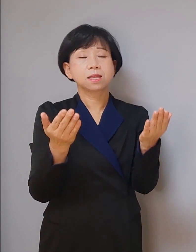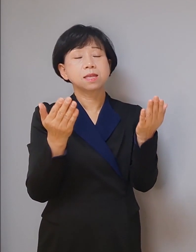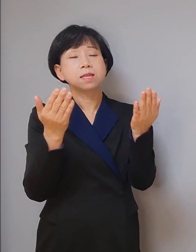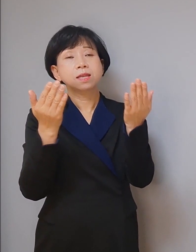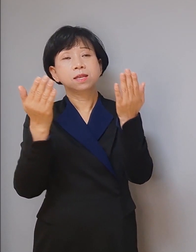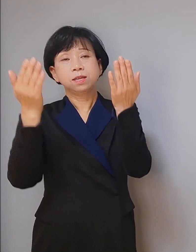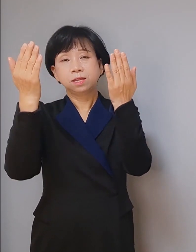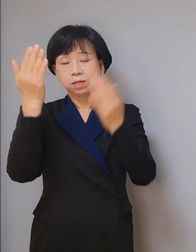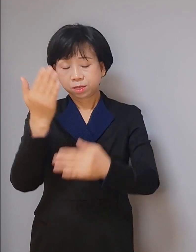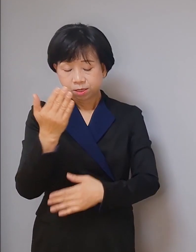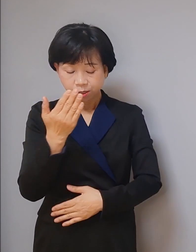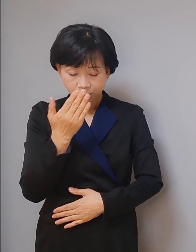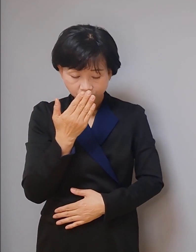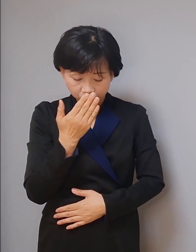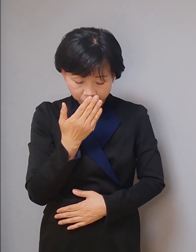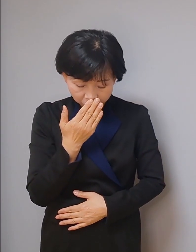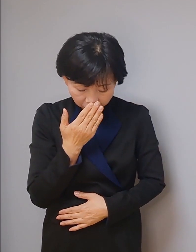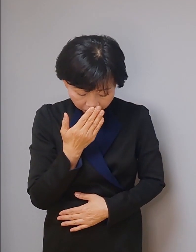찬양해